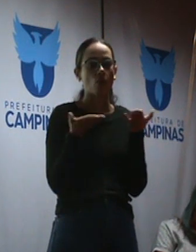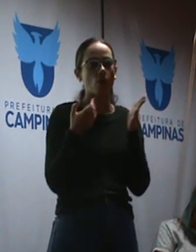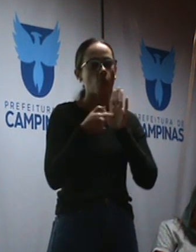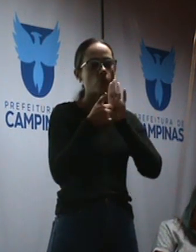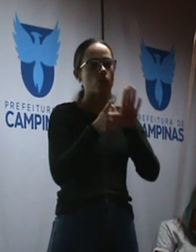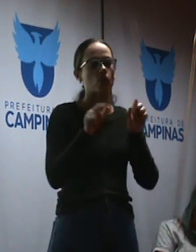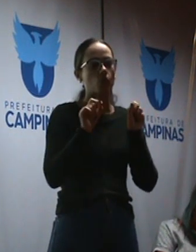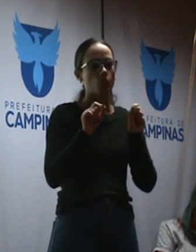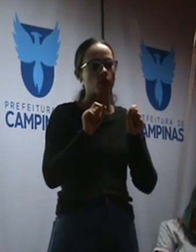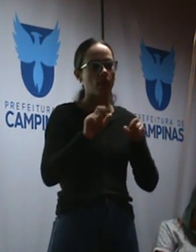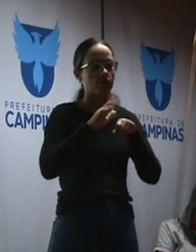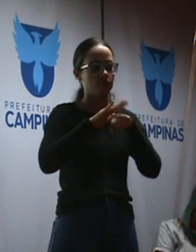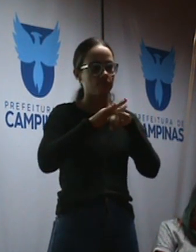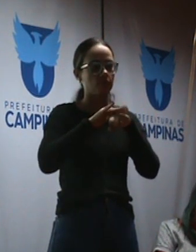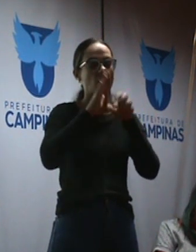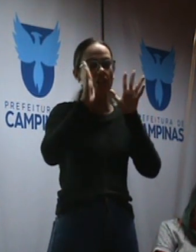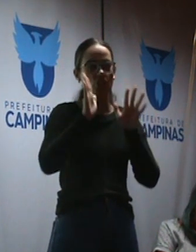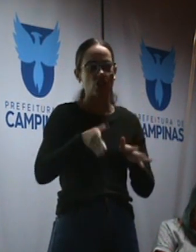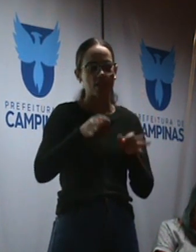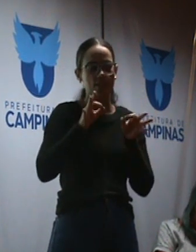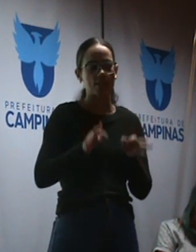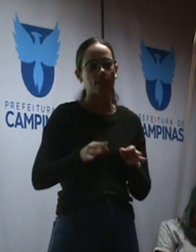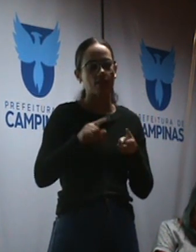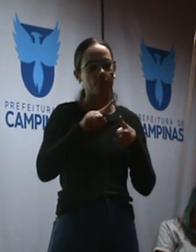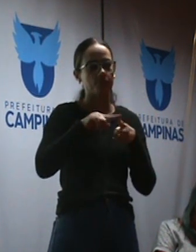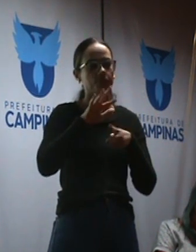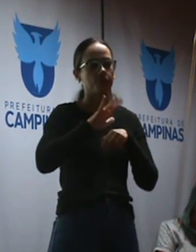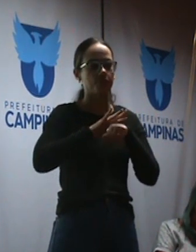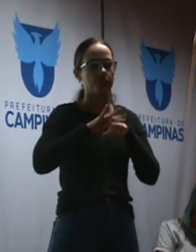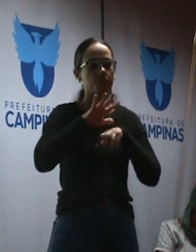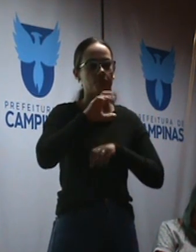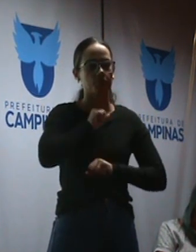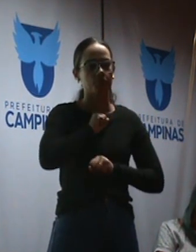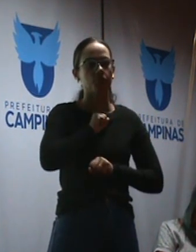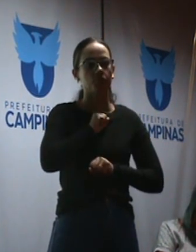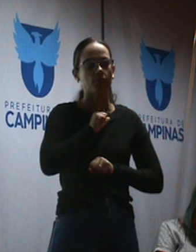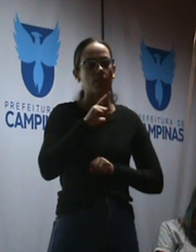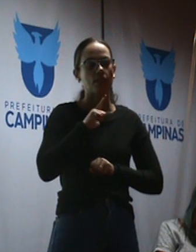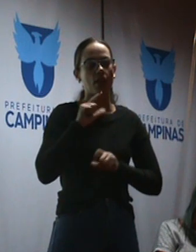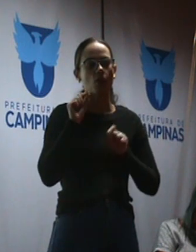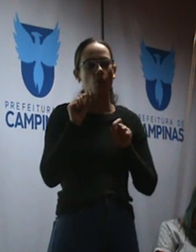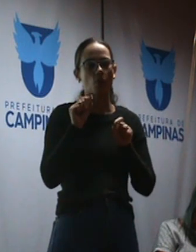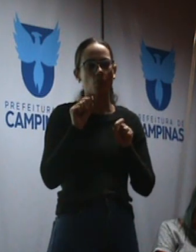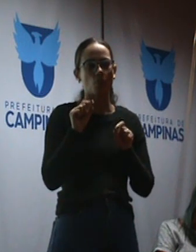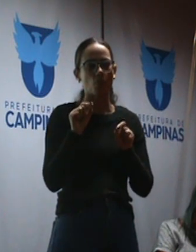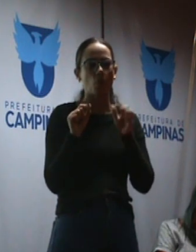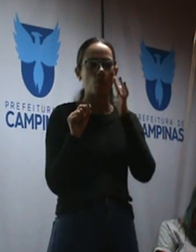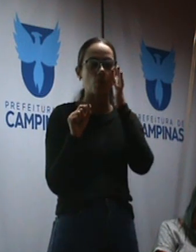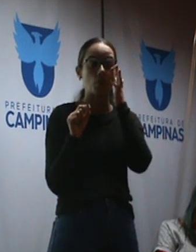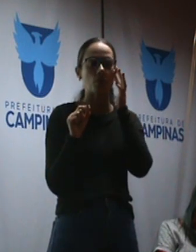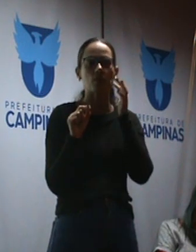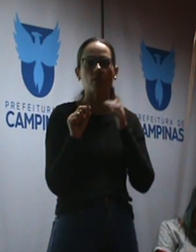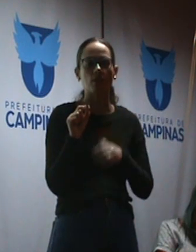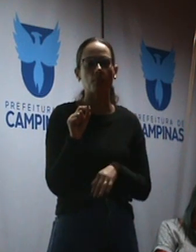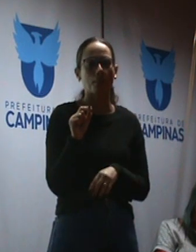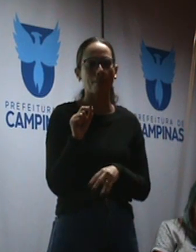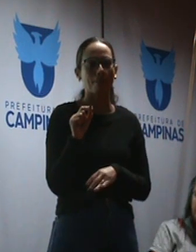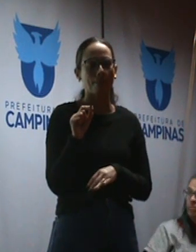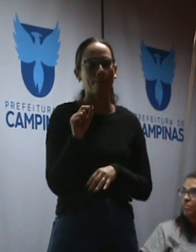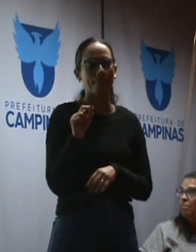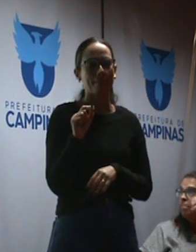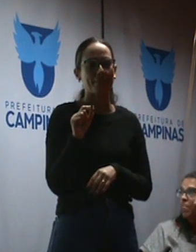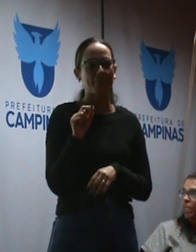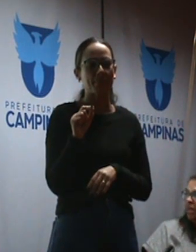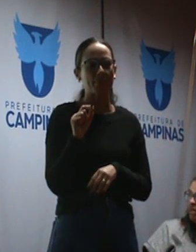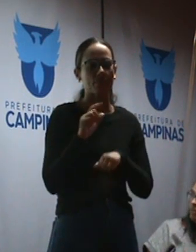tá? Nesse período que a gente tem um aumento do número de casos, período sazonal, a gente já tem encerramentos mais acelerados dos casos,